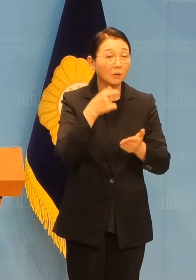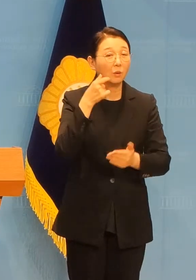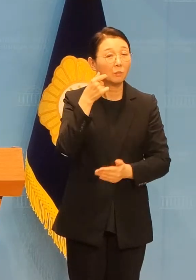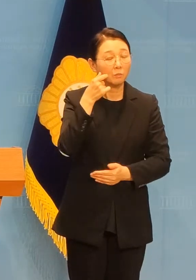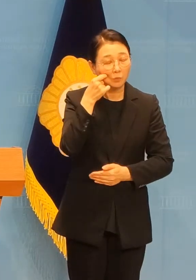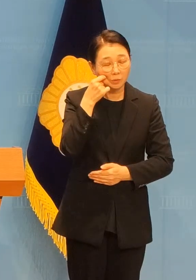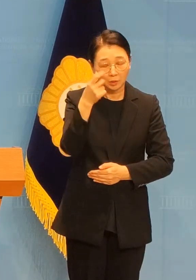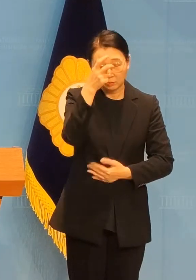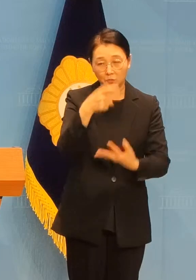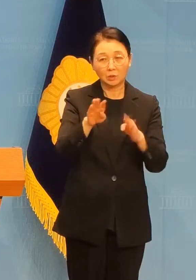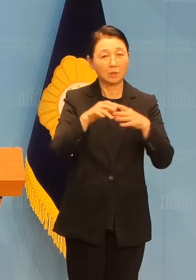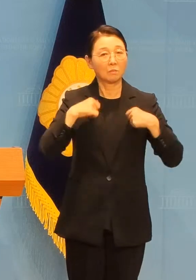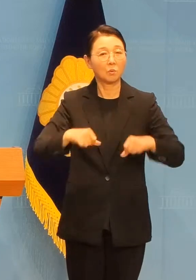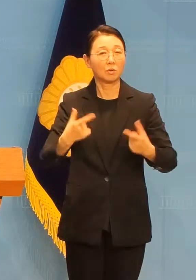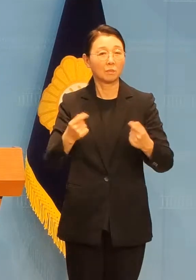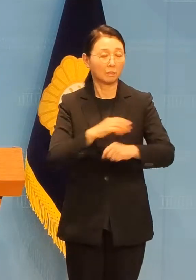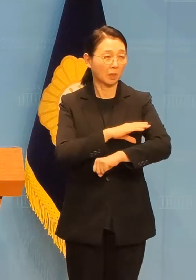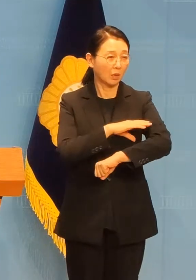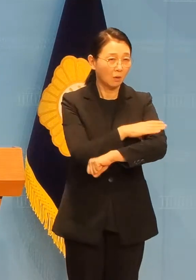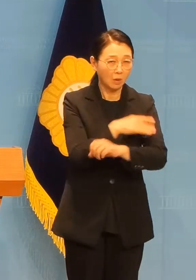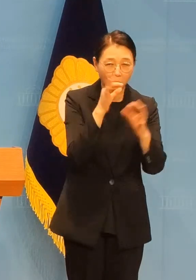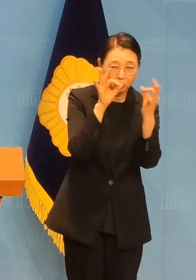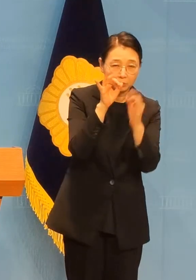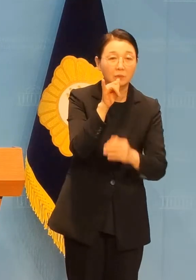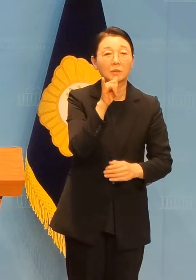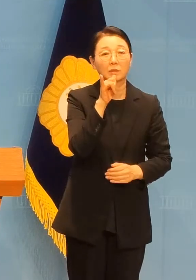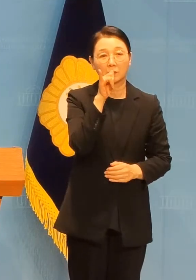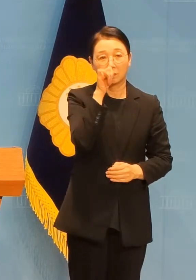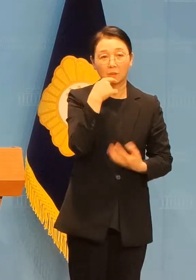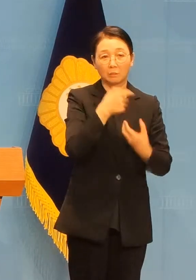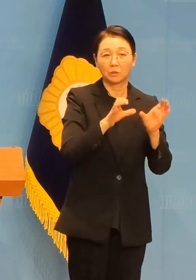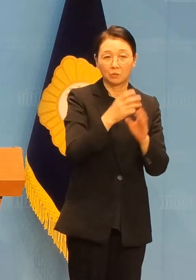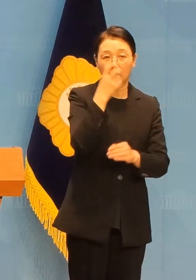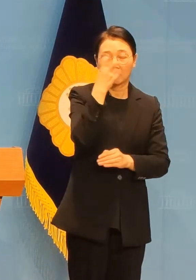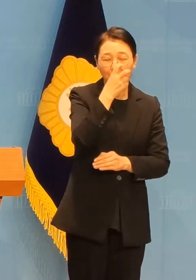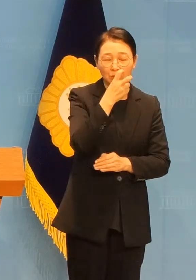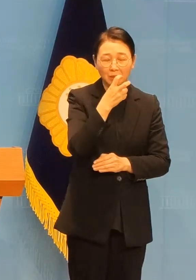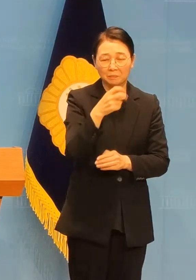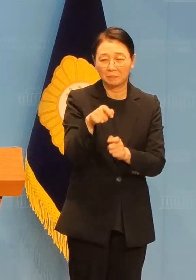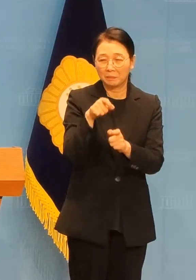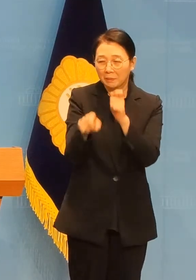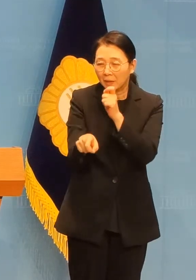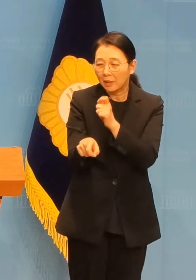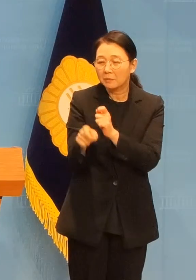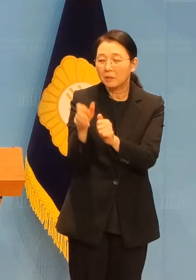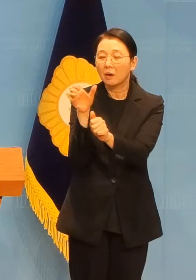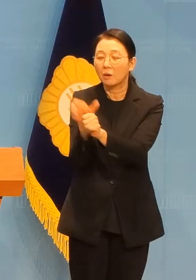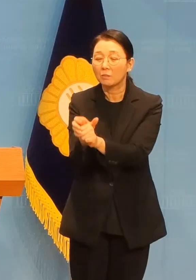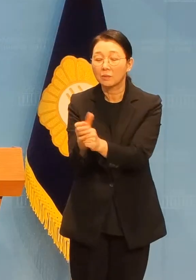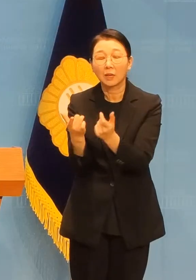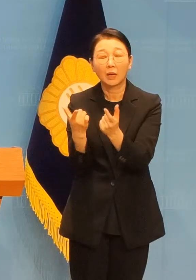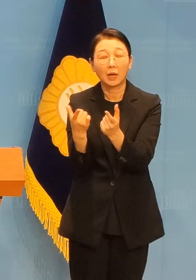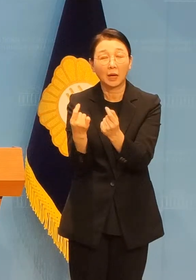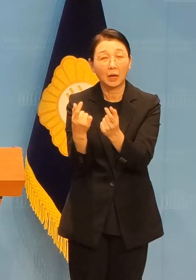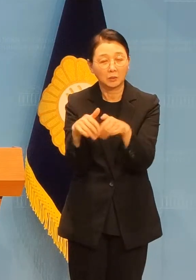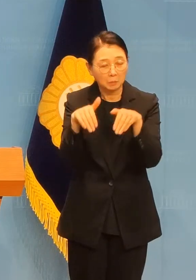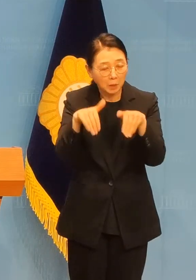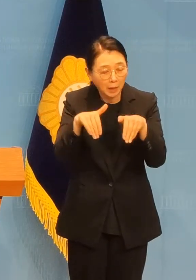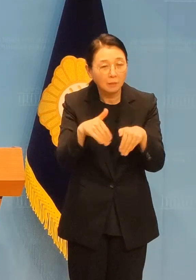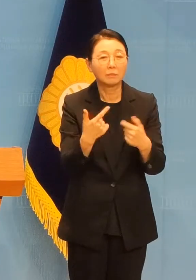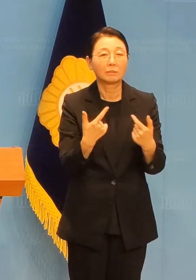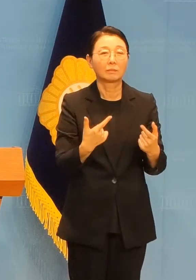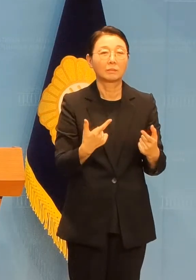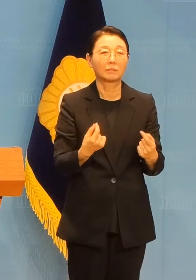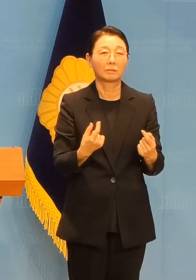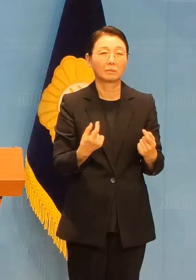수사기관이기를 포기하고 권력의 눈치만 보며 민주당 수사 하청업체 노릇을 충실히 하고 있는